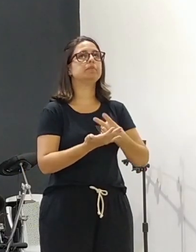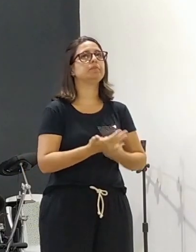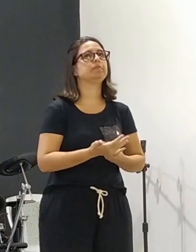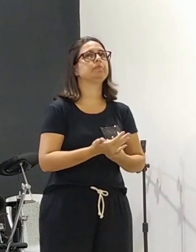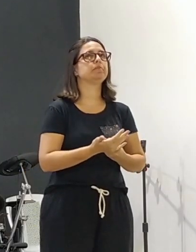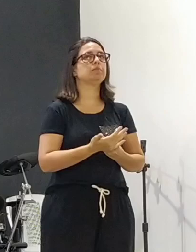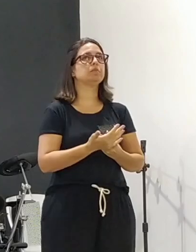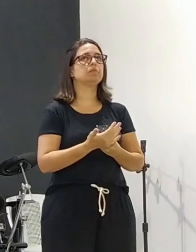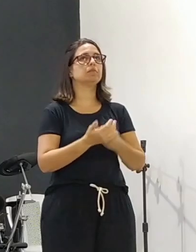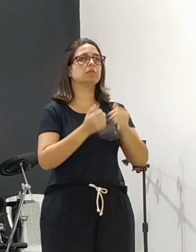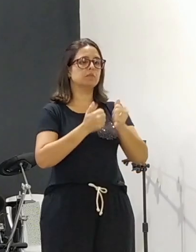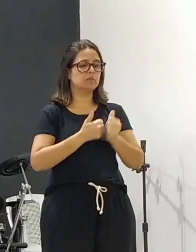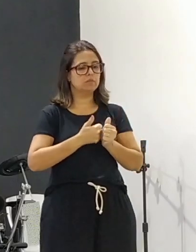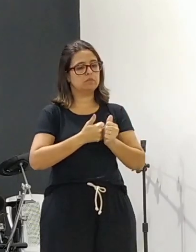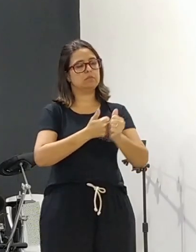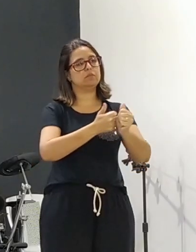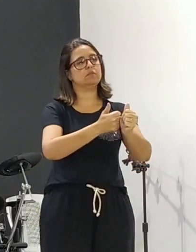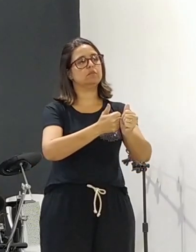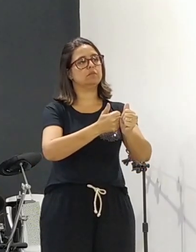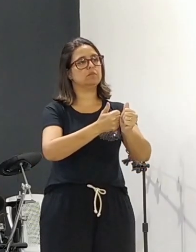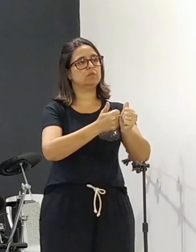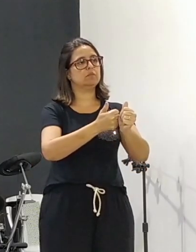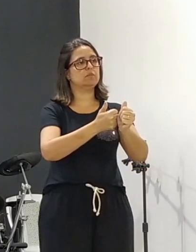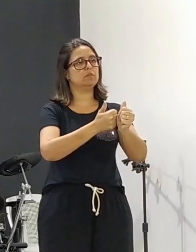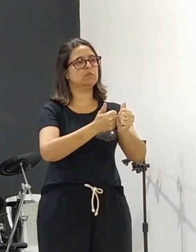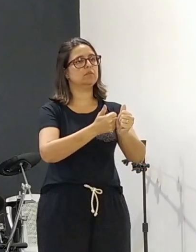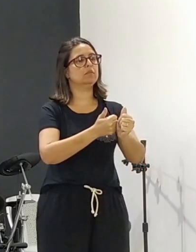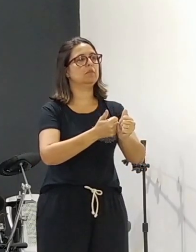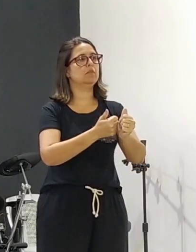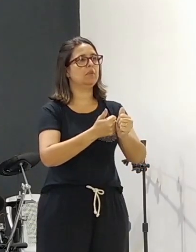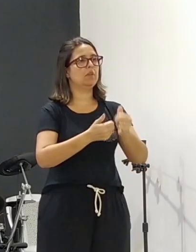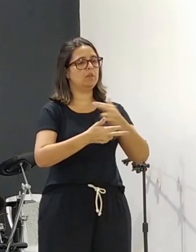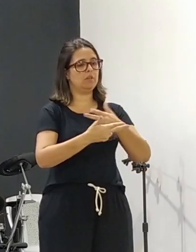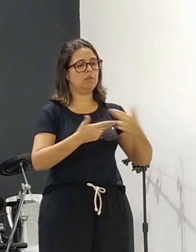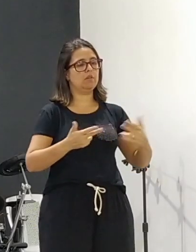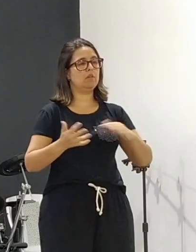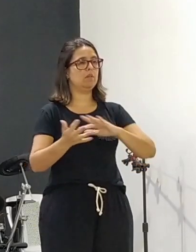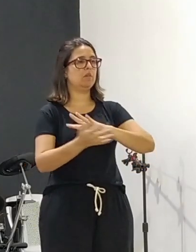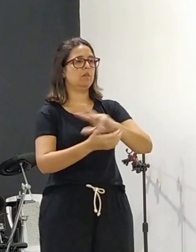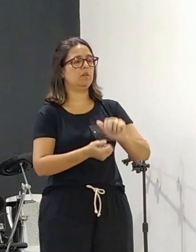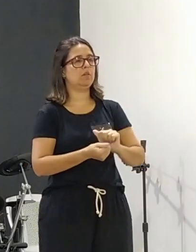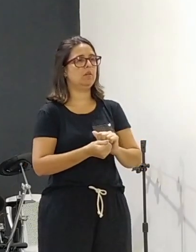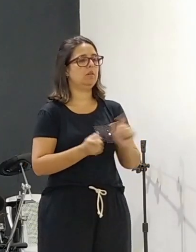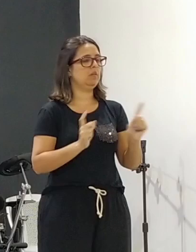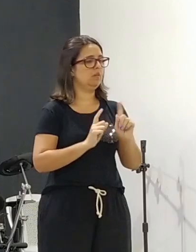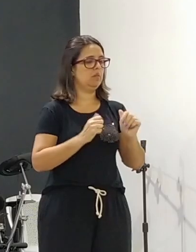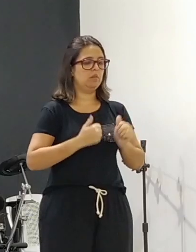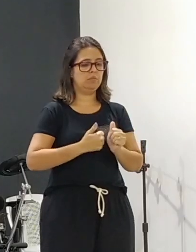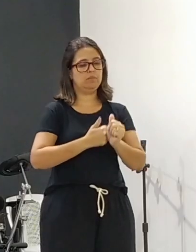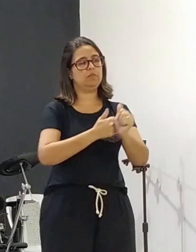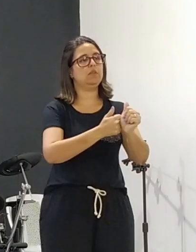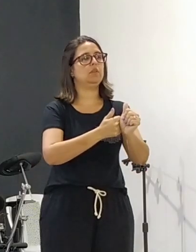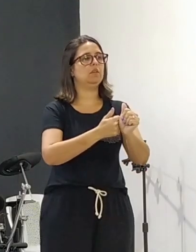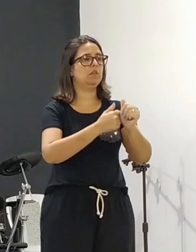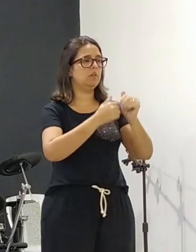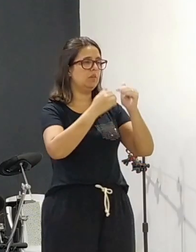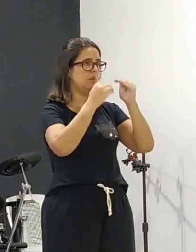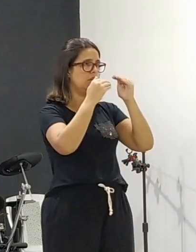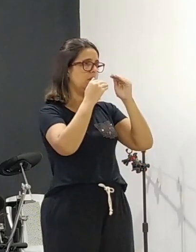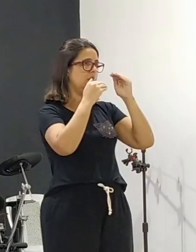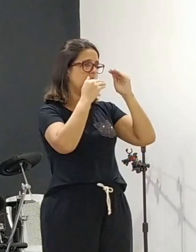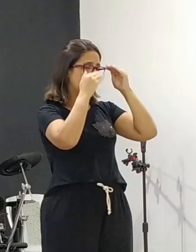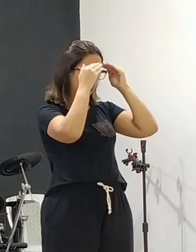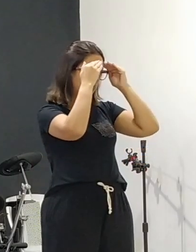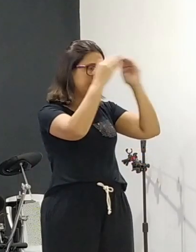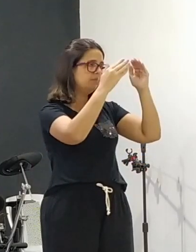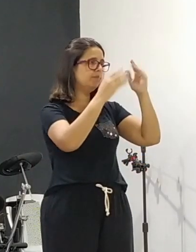que seguíamos a presente ordem desse mundo. Não estamos seguindo a ordem de Deus, mas a